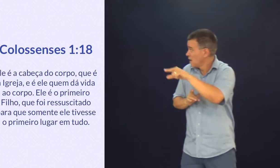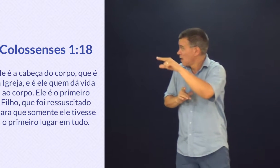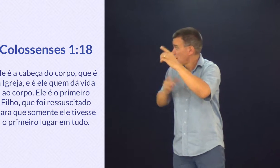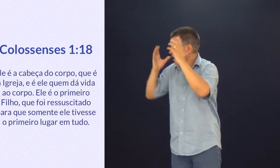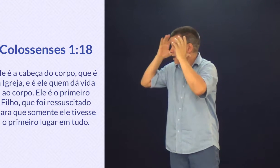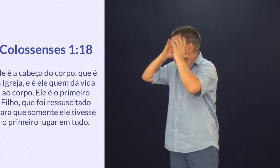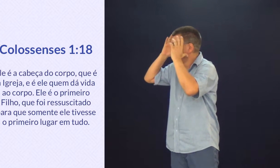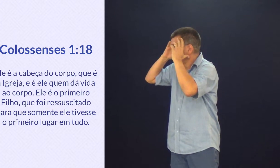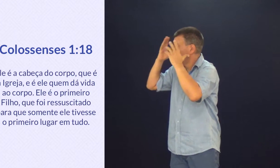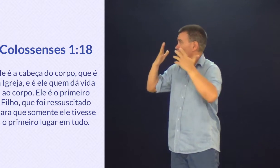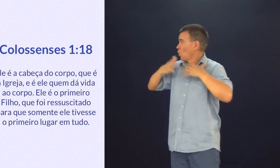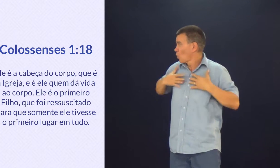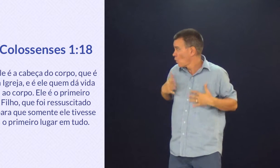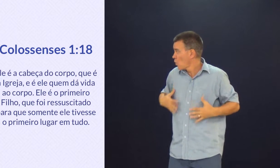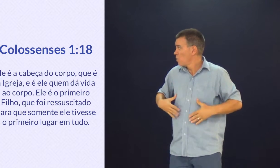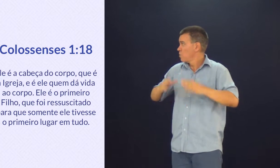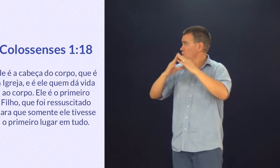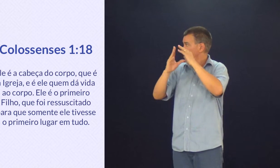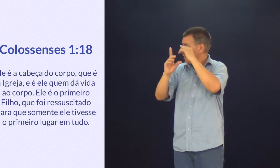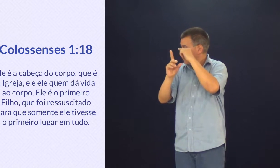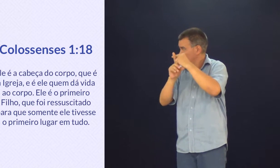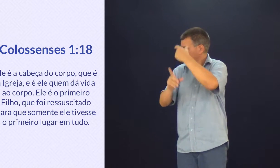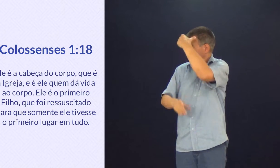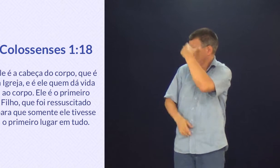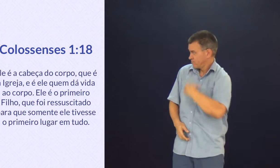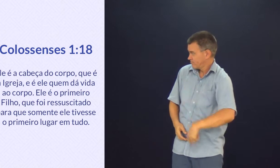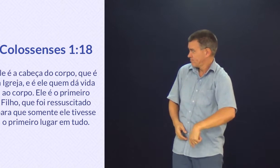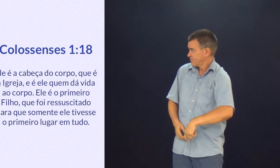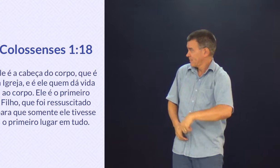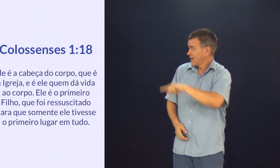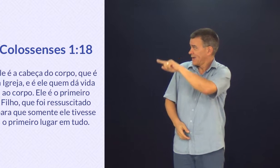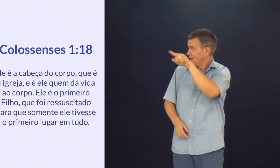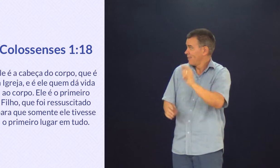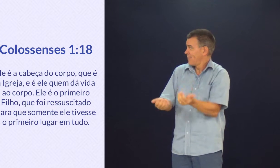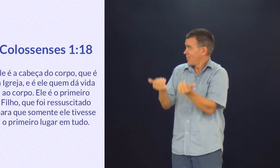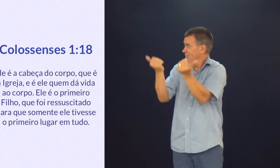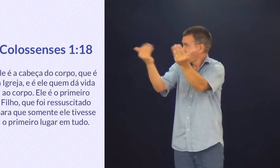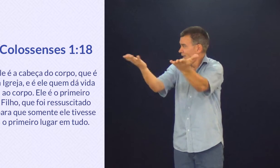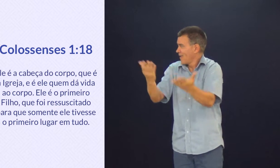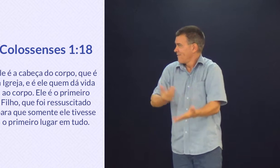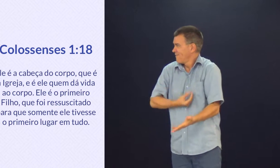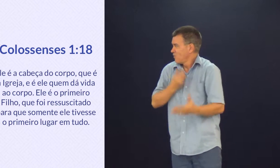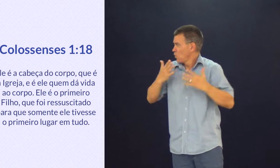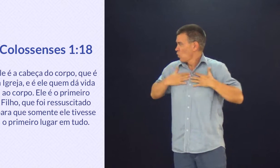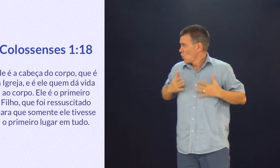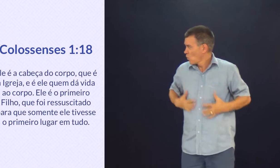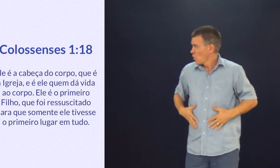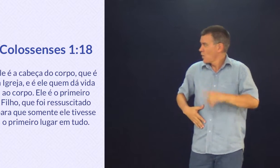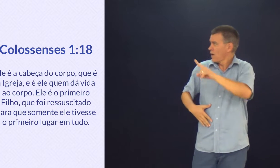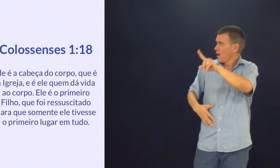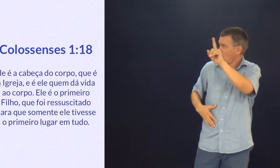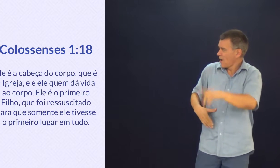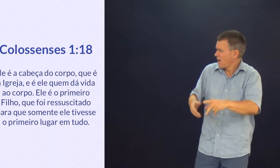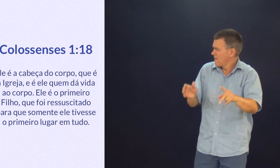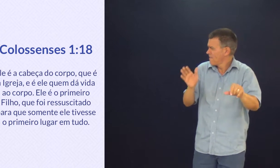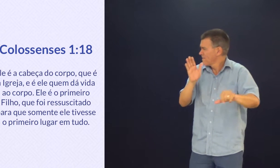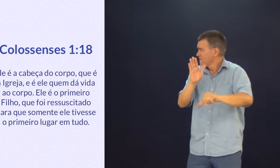ele é a cabeça do corpo que é a igreja e é ele quem dá vida ao corpo ele é o primeiro